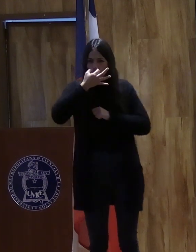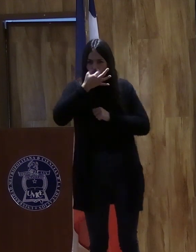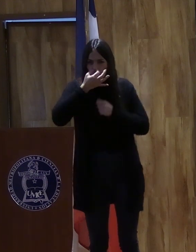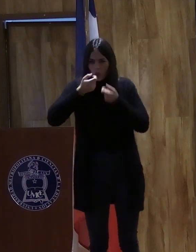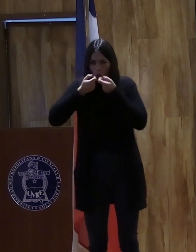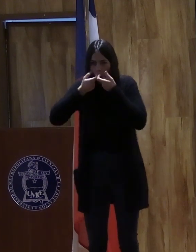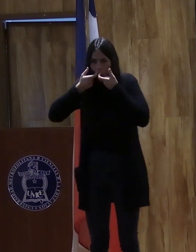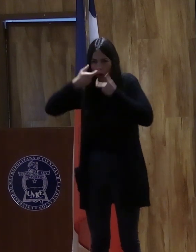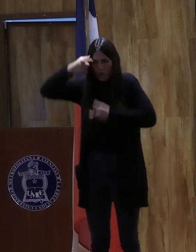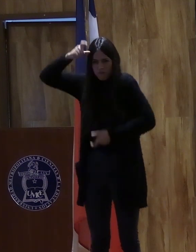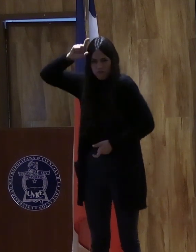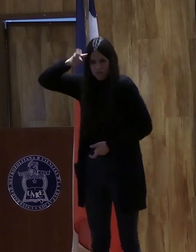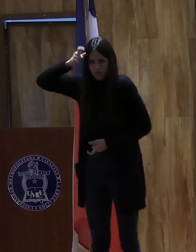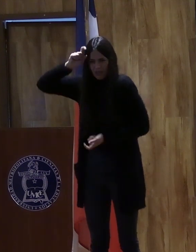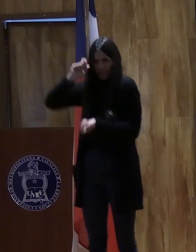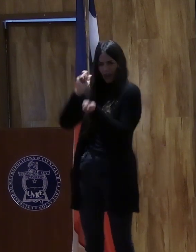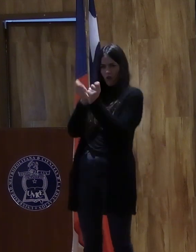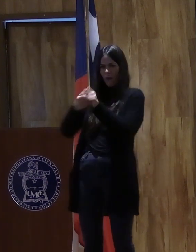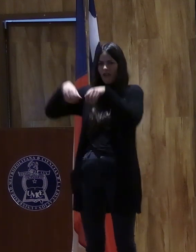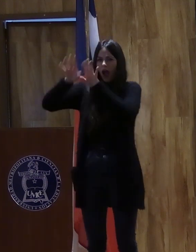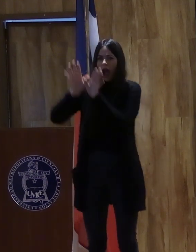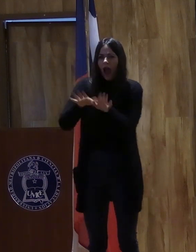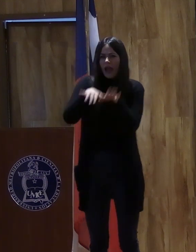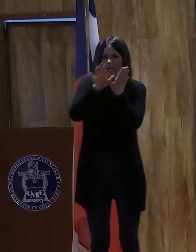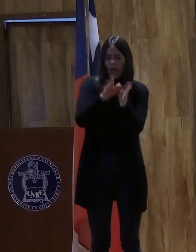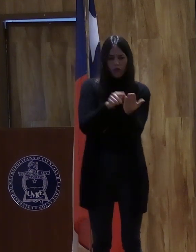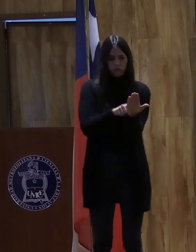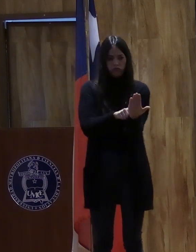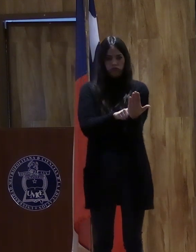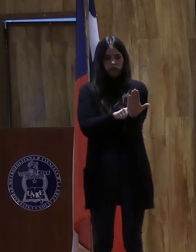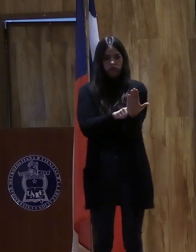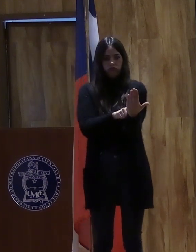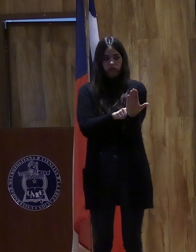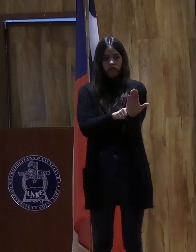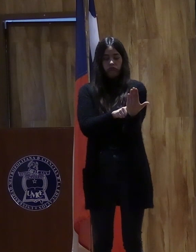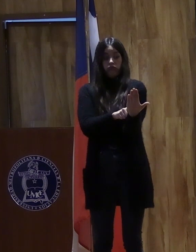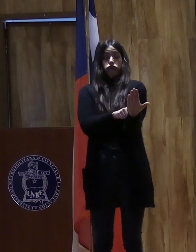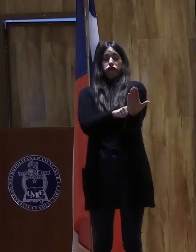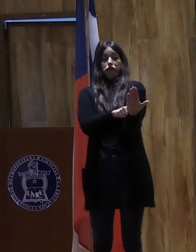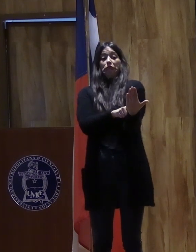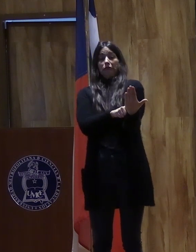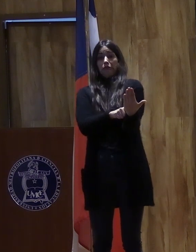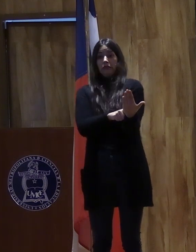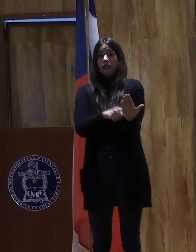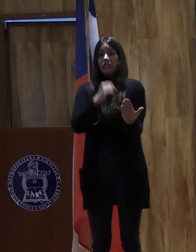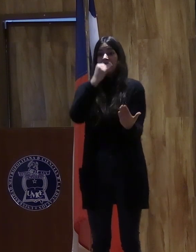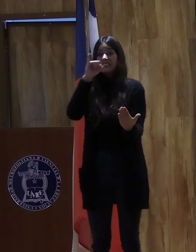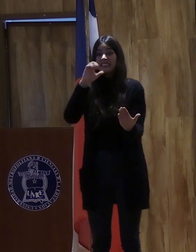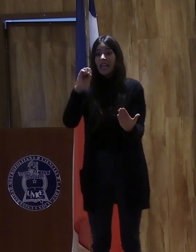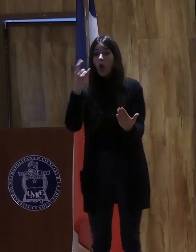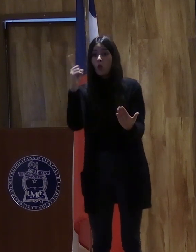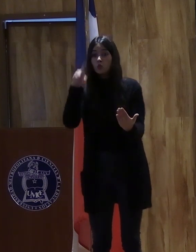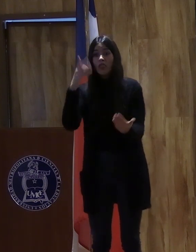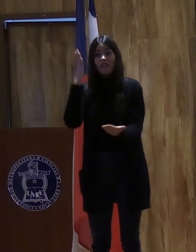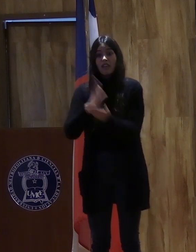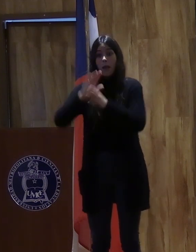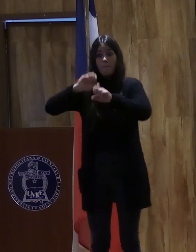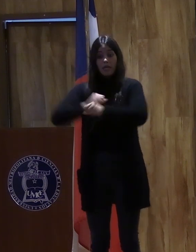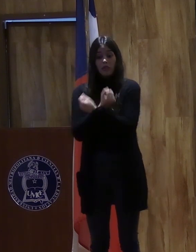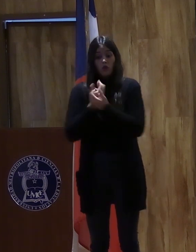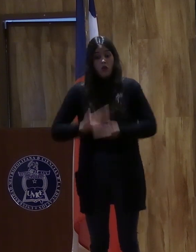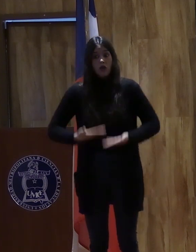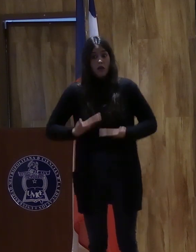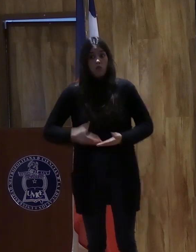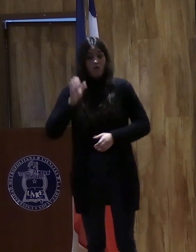llevaba, o se transformaba en un águila. No, era realmente un tipo que debería estar preso hoy día. Pero los cuentos que se cuentan